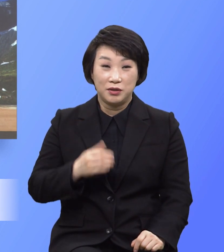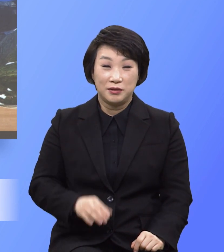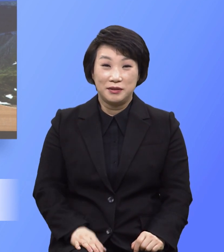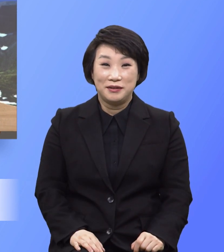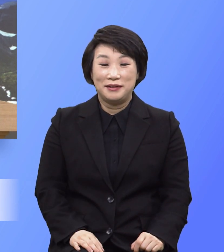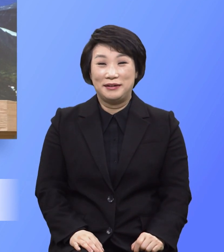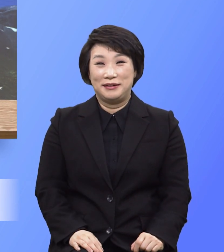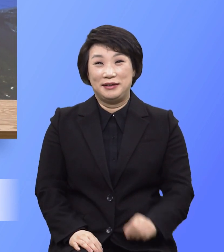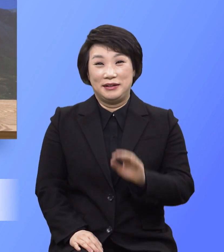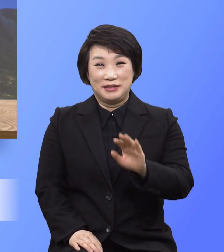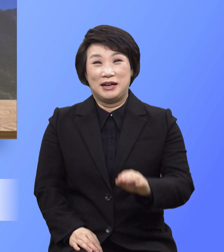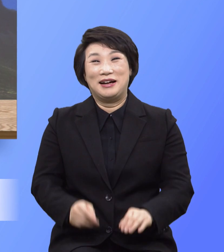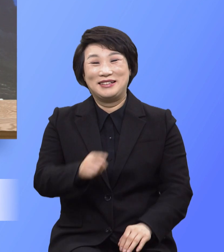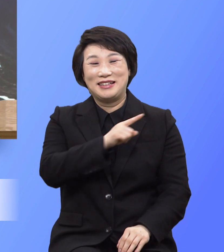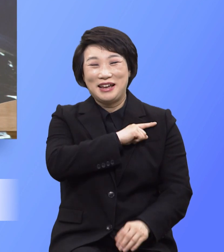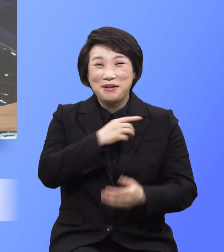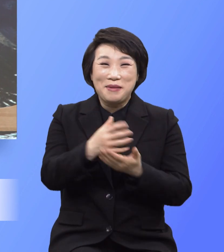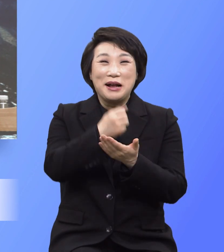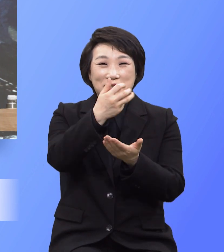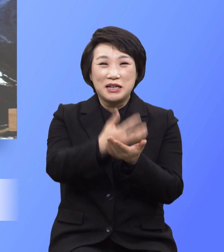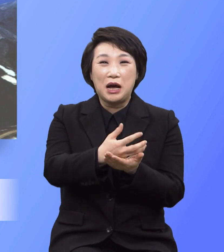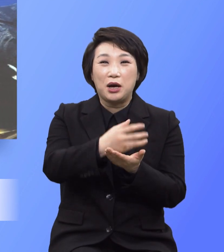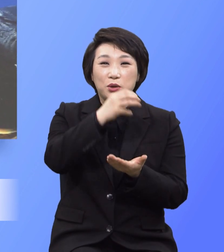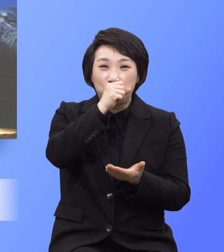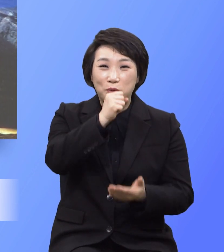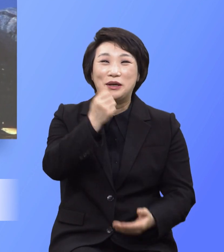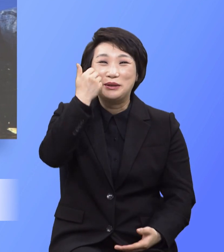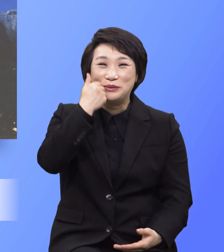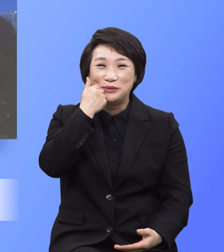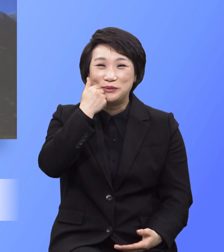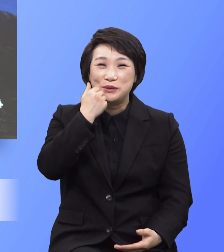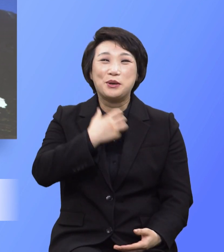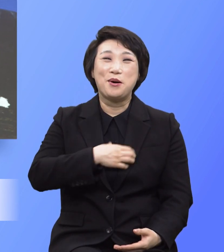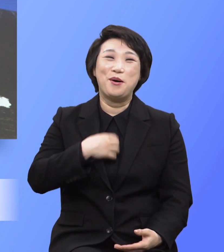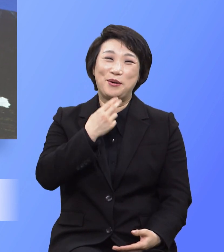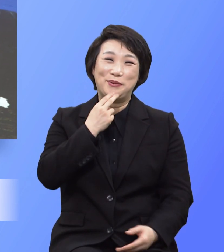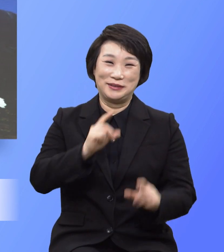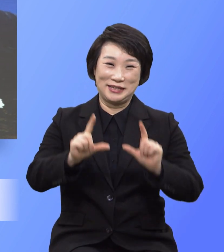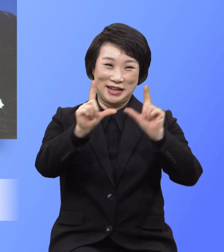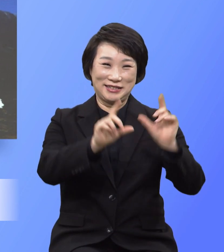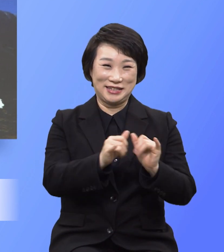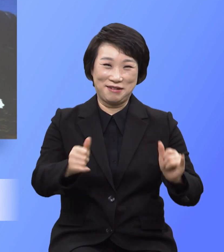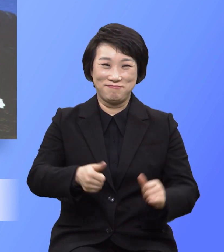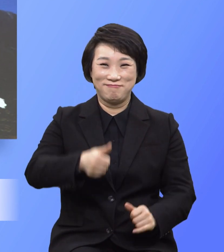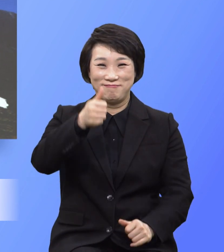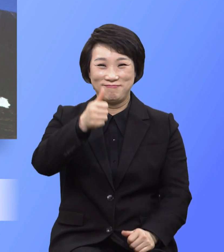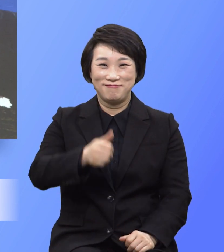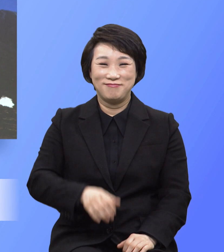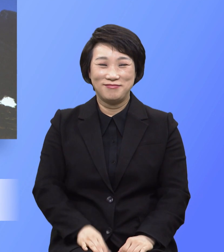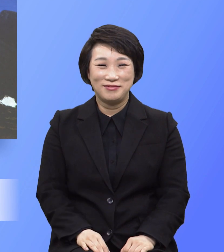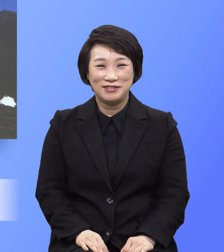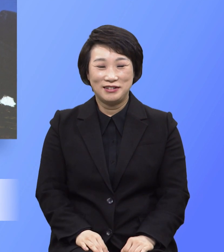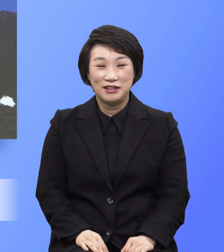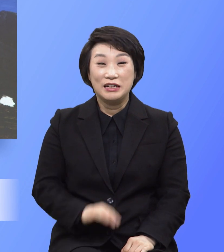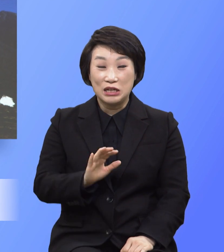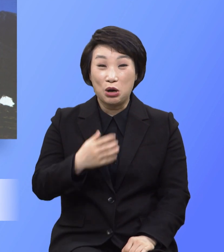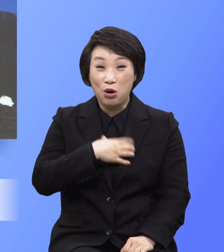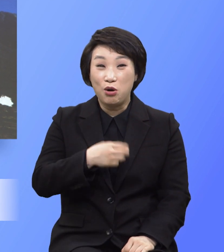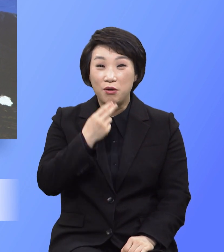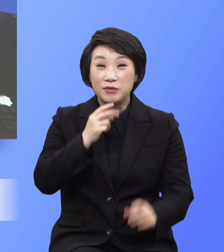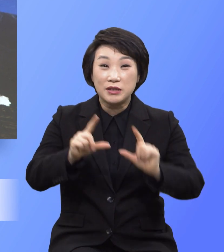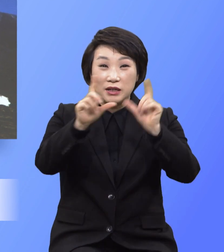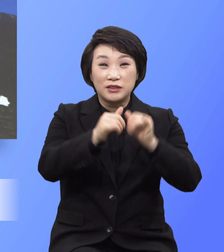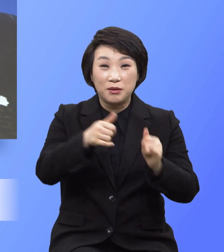제일 팔자 좋은 사람이 누구냐? 걱정 없이 사는 사람인데, 걱정 없이 사는